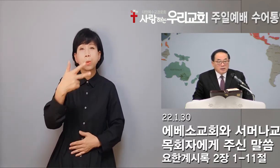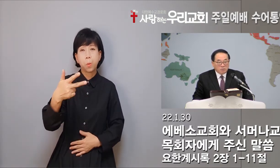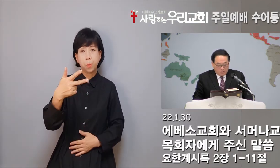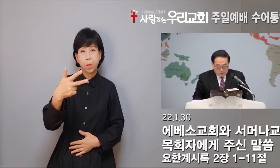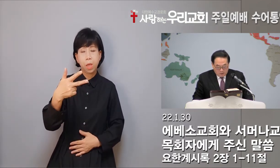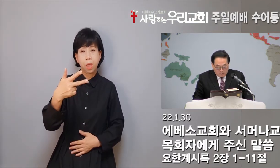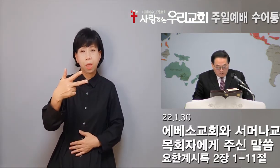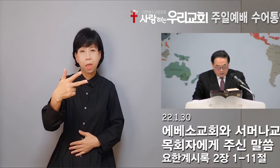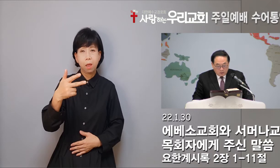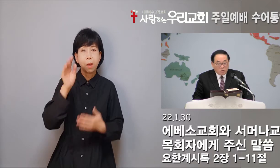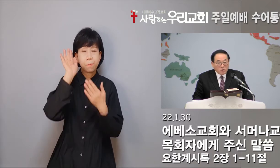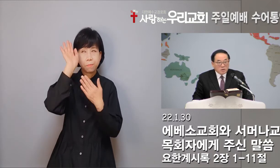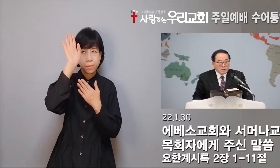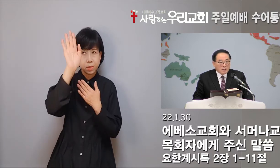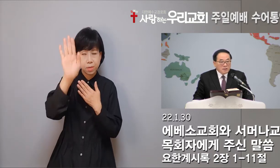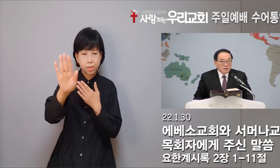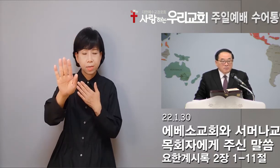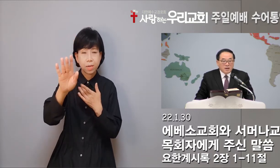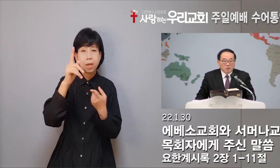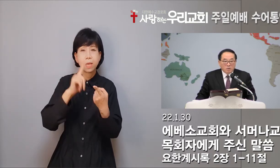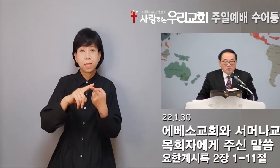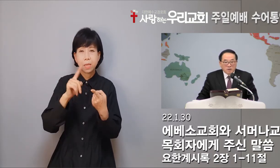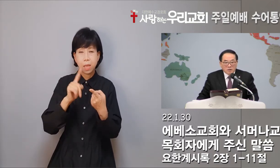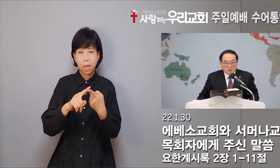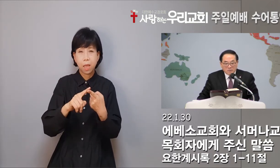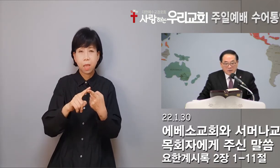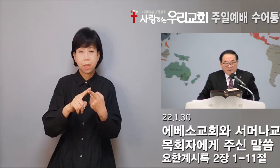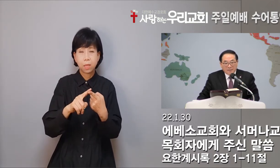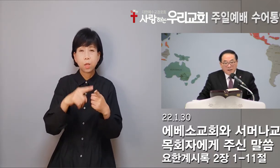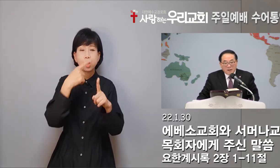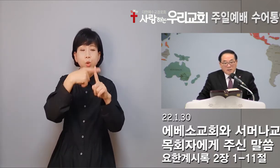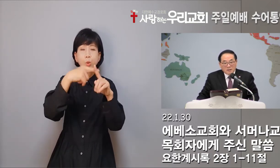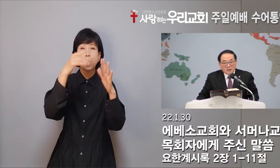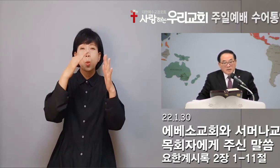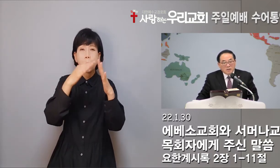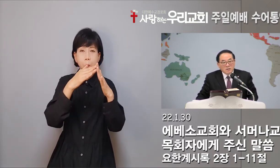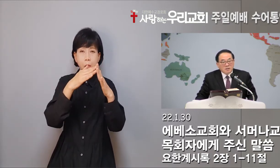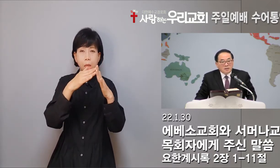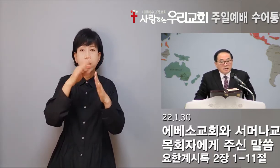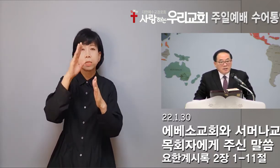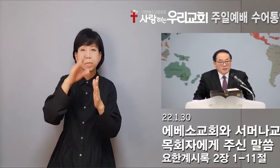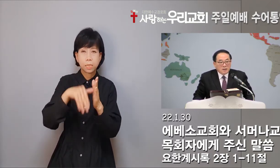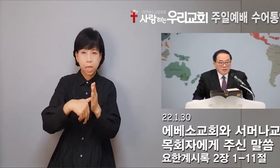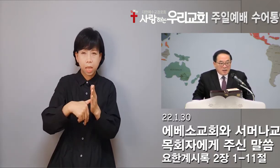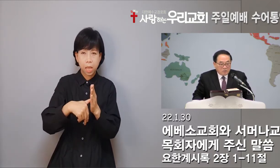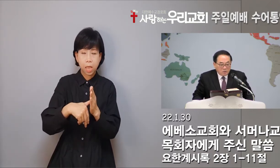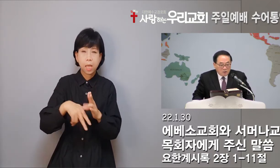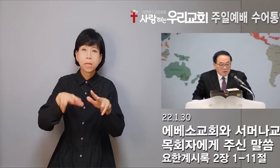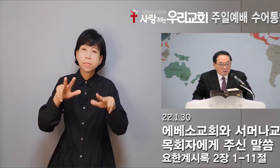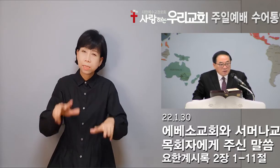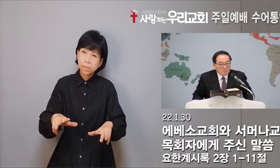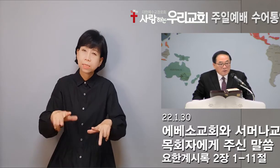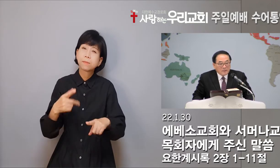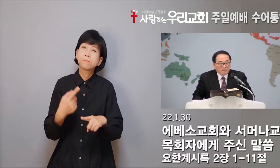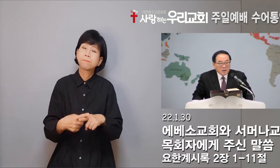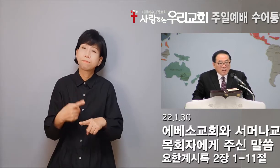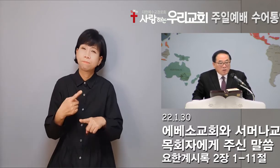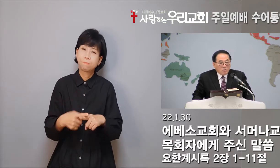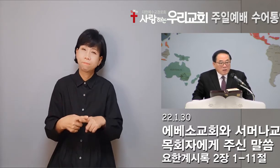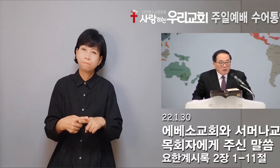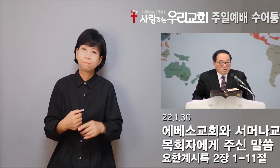미래를 내다보는 교회 시대를 의미하고 있는 것입니다. 그러니까 현 시대를 이해하고 있는